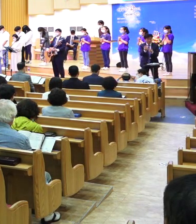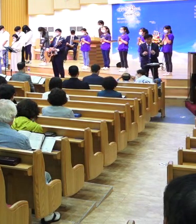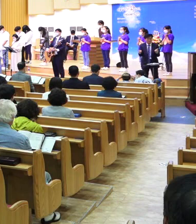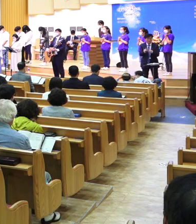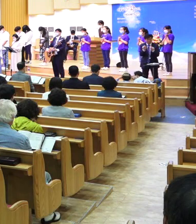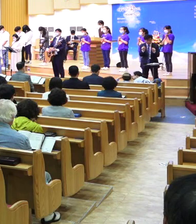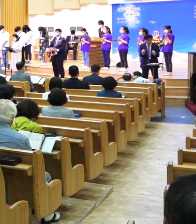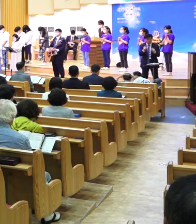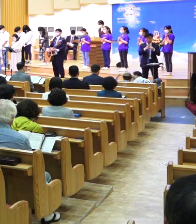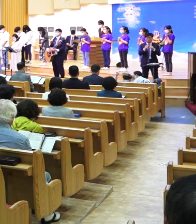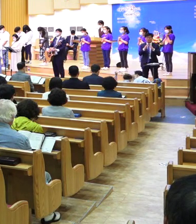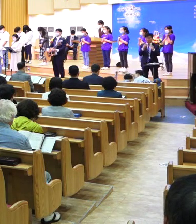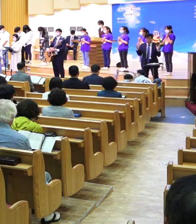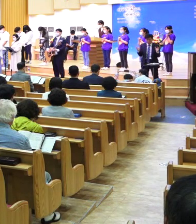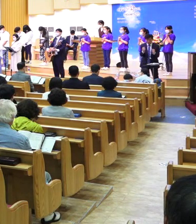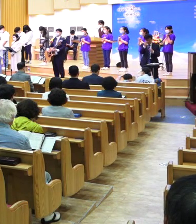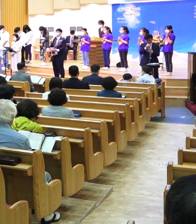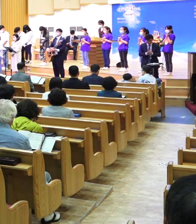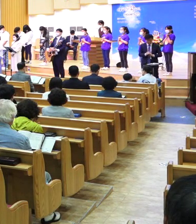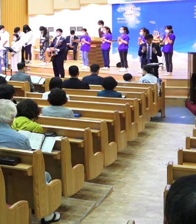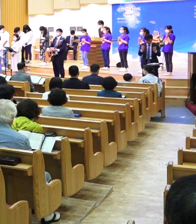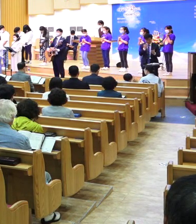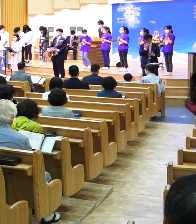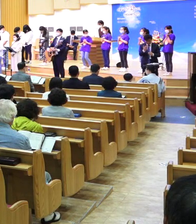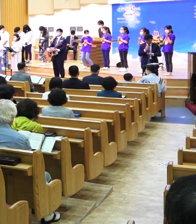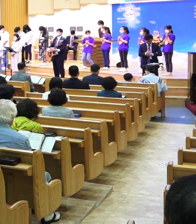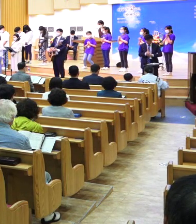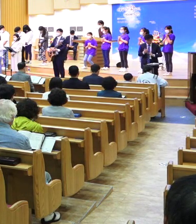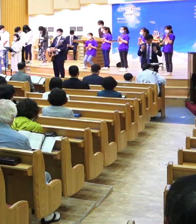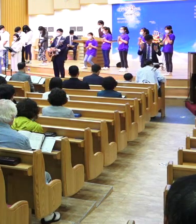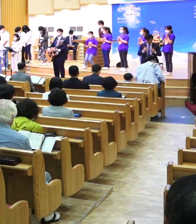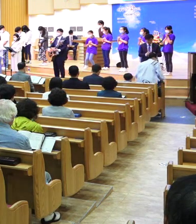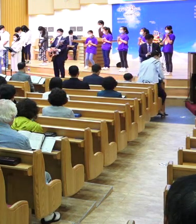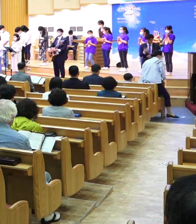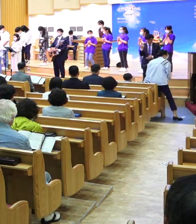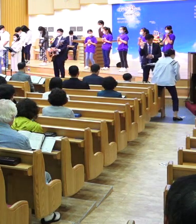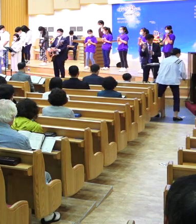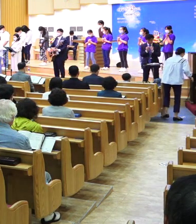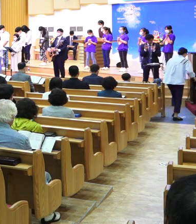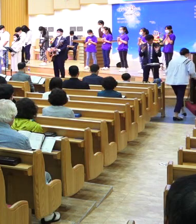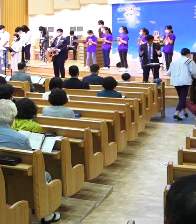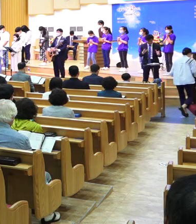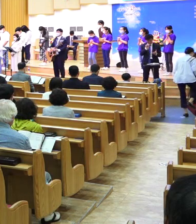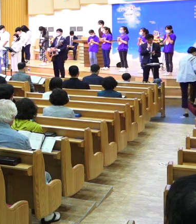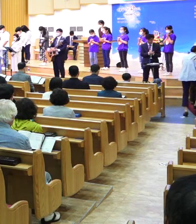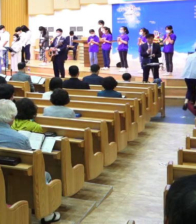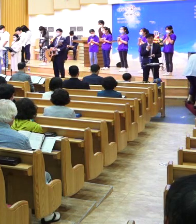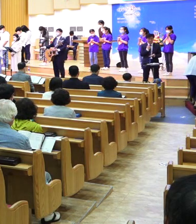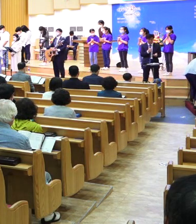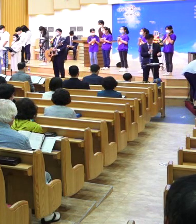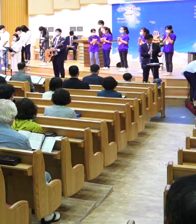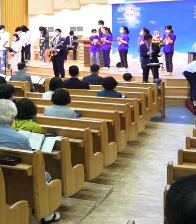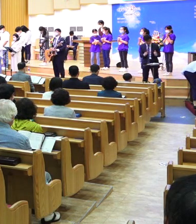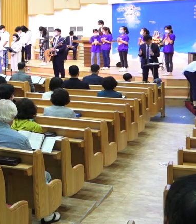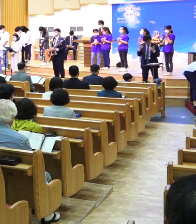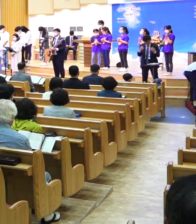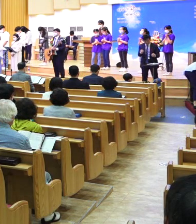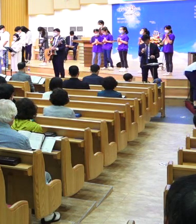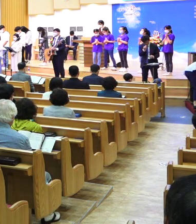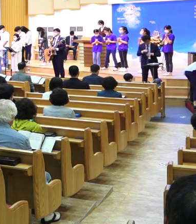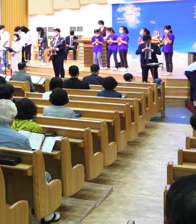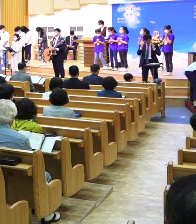예배드릴 수 있게 해주심에 감사드립니다. 하나님, 우리가 지난 한 주간 지은 죄들이 너무나도 많습니다. 모두 용서하여